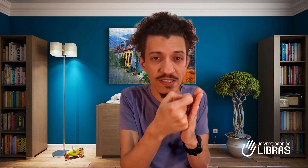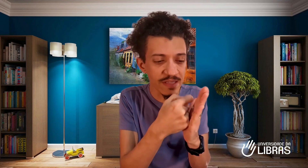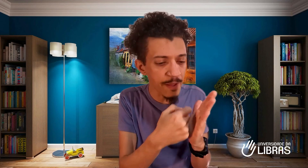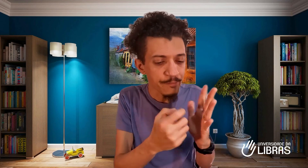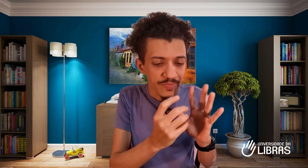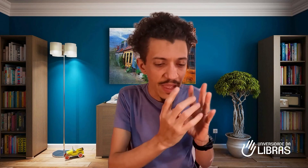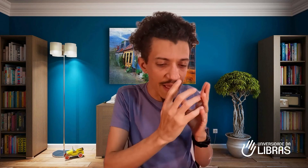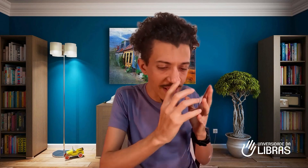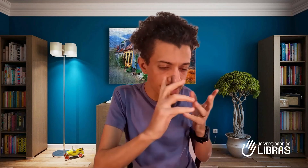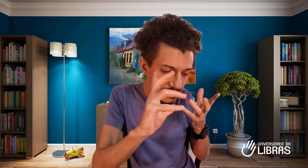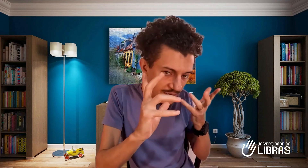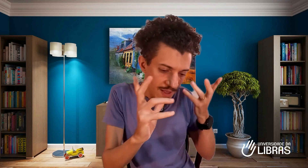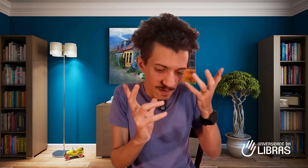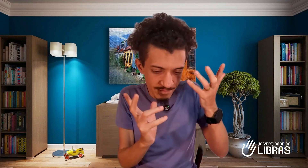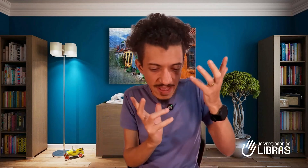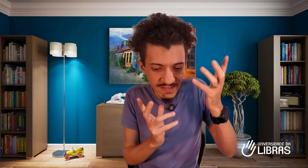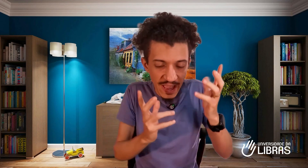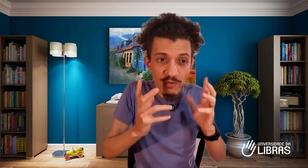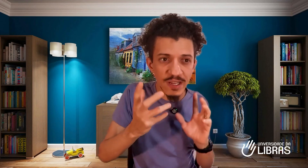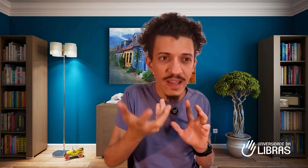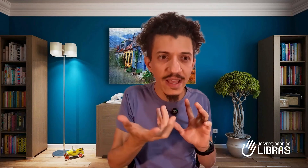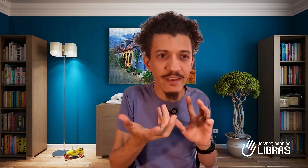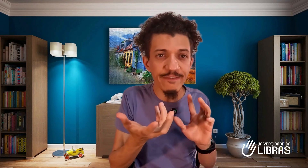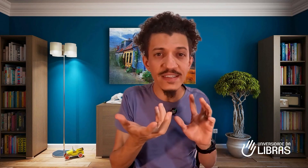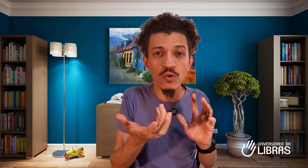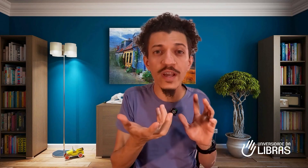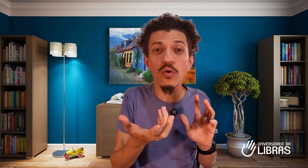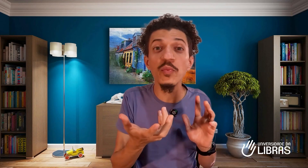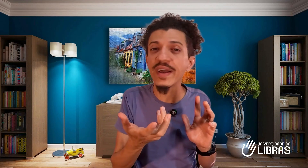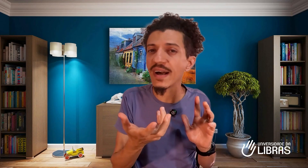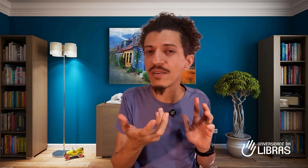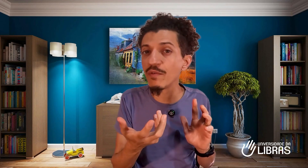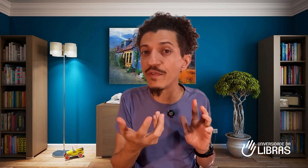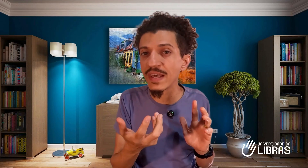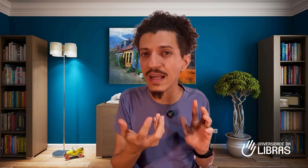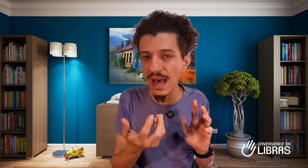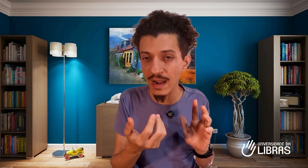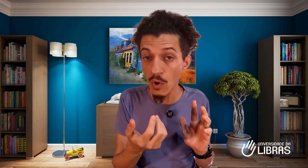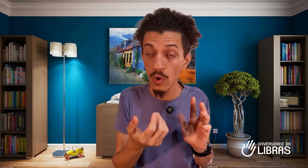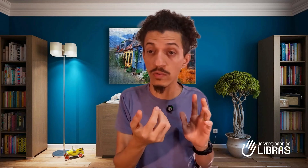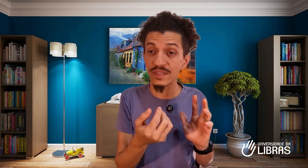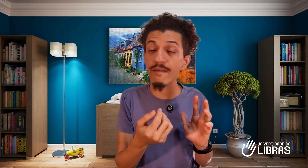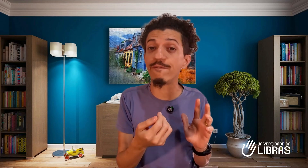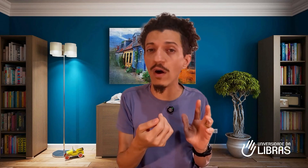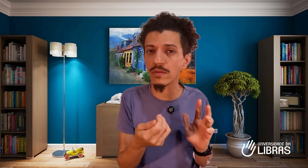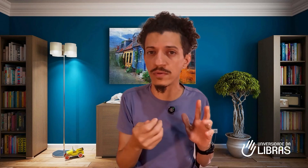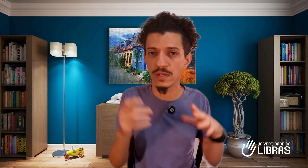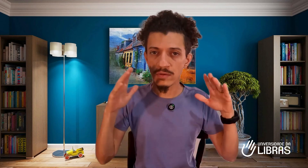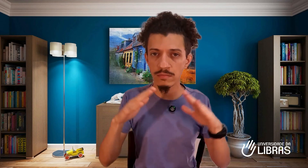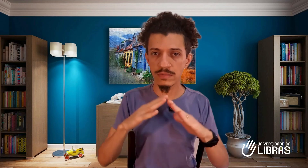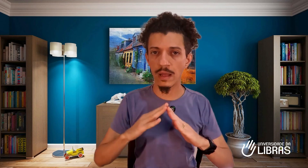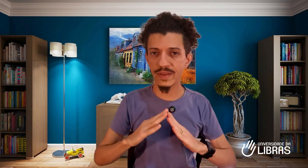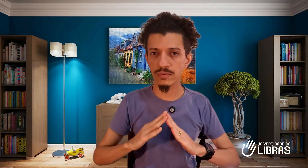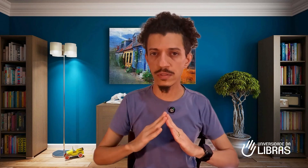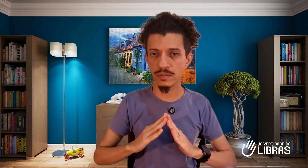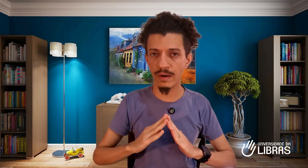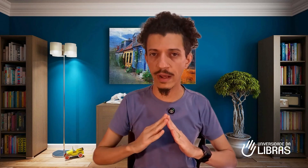têm esses desenhos ali que fazem com que a comunicação não fique clara. Outros têm fotos, então tá lá a pessoa assim, parado lá